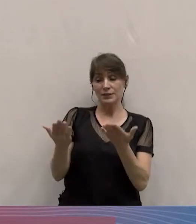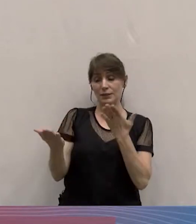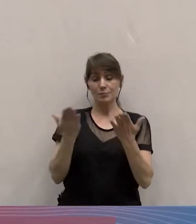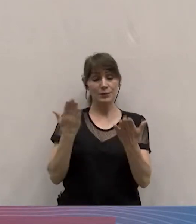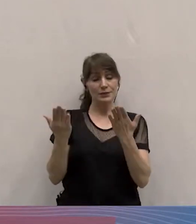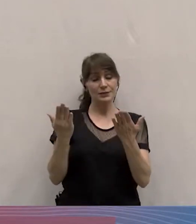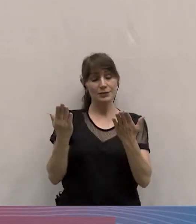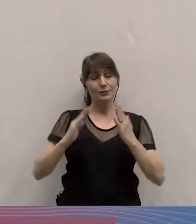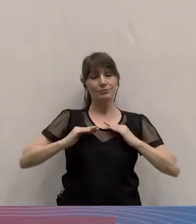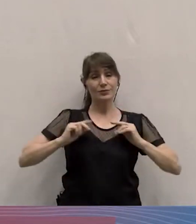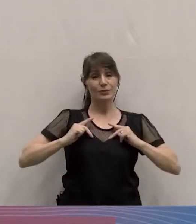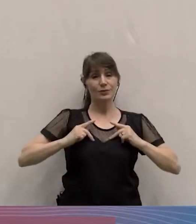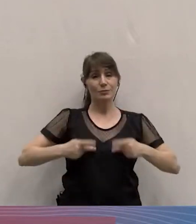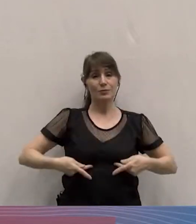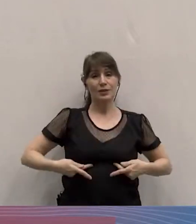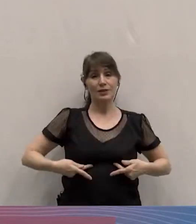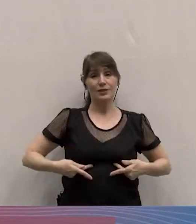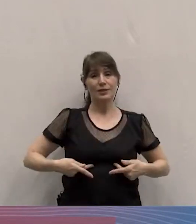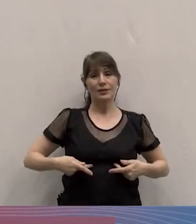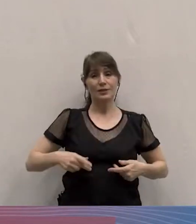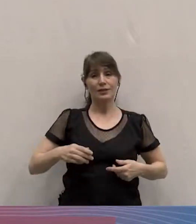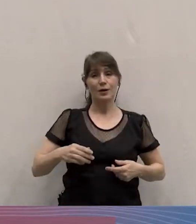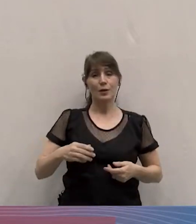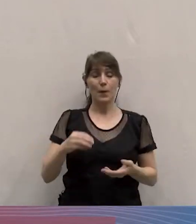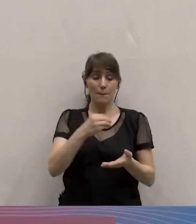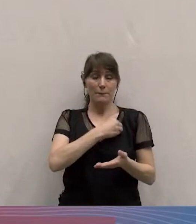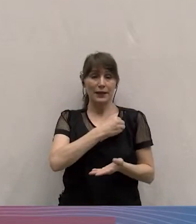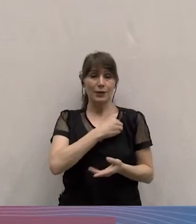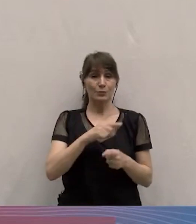semelhança da carne do pecado.